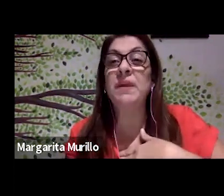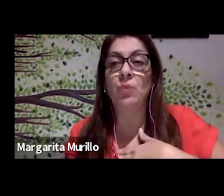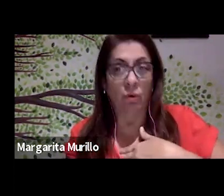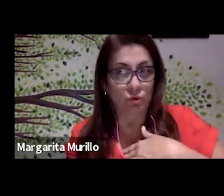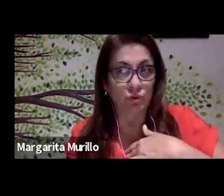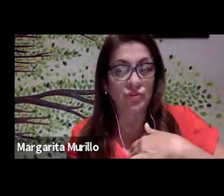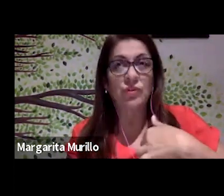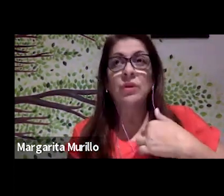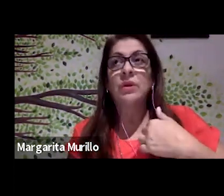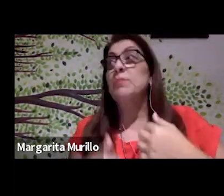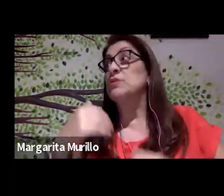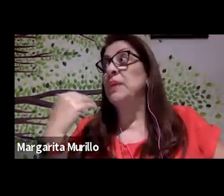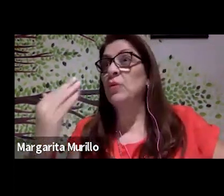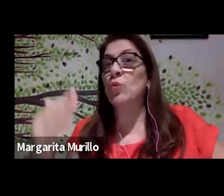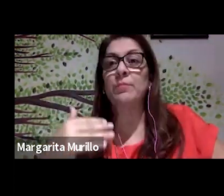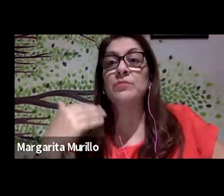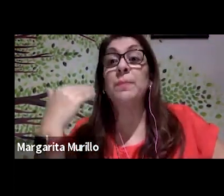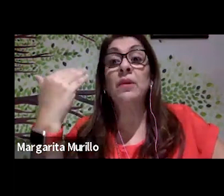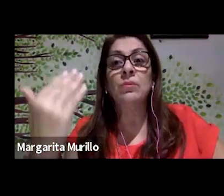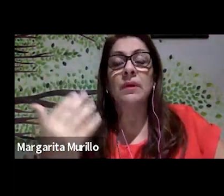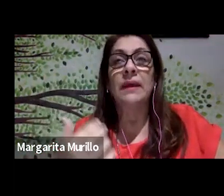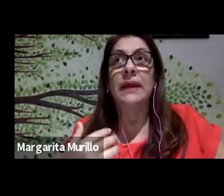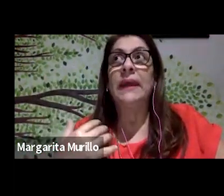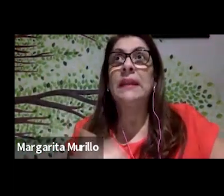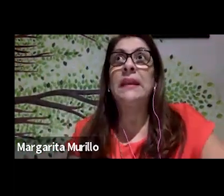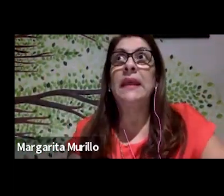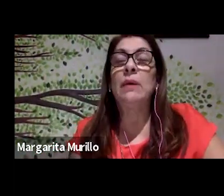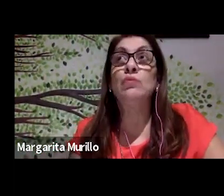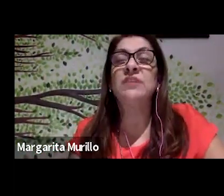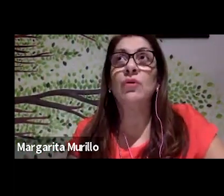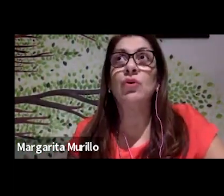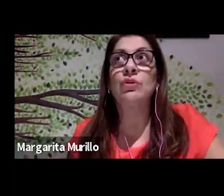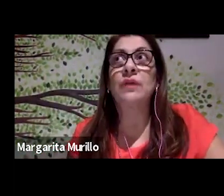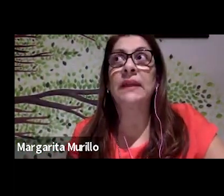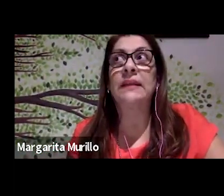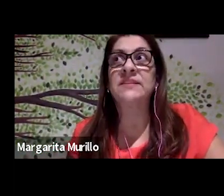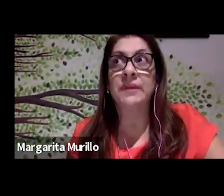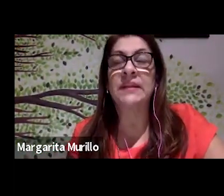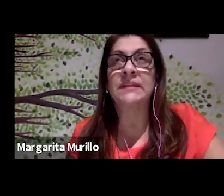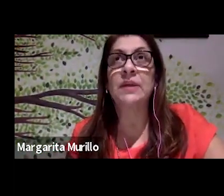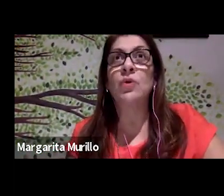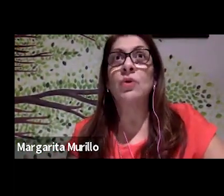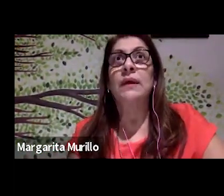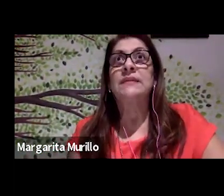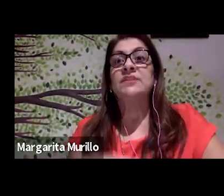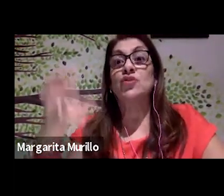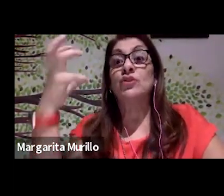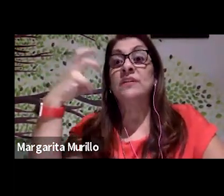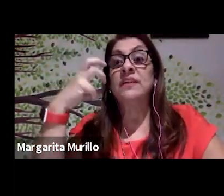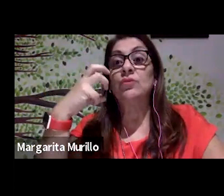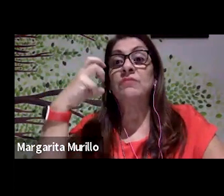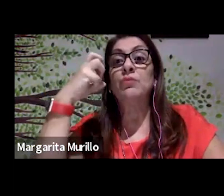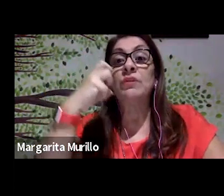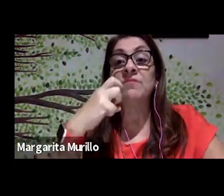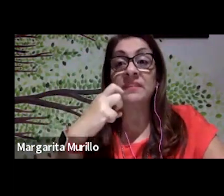cuando yo escribo a otros y puedo espiar cuerpos pero el el abusador el Cibernético se